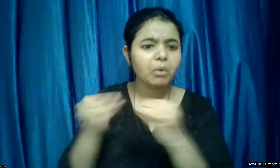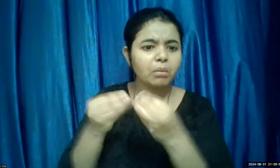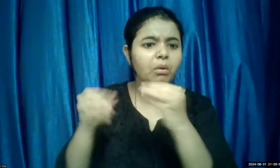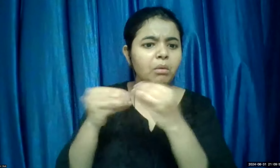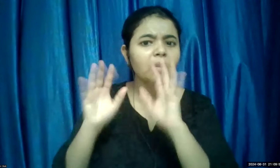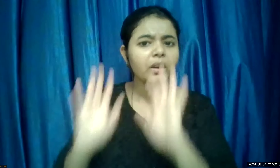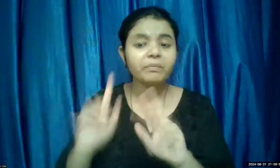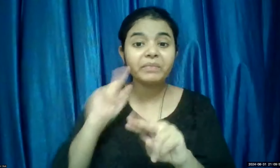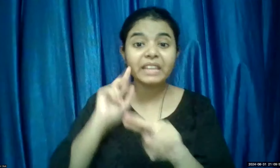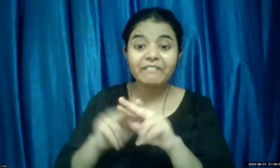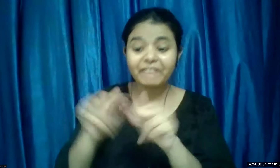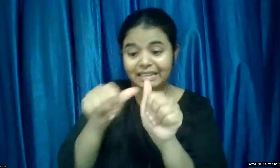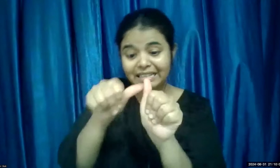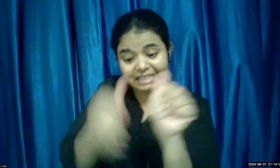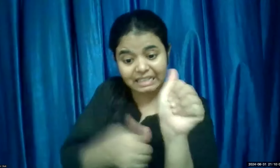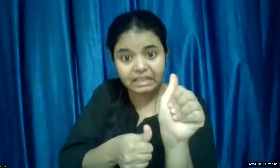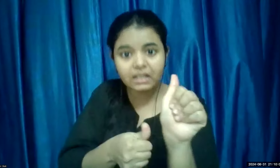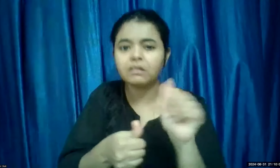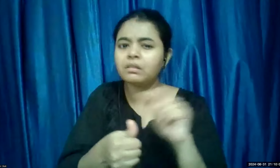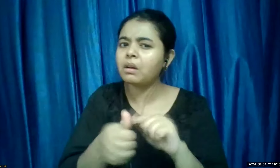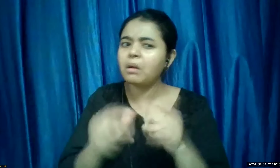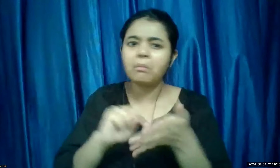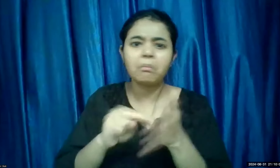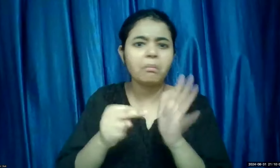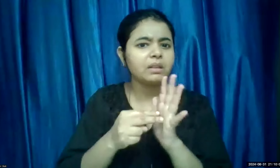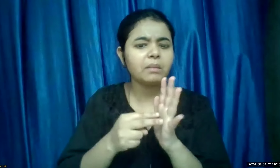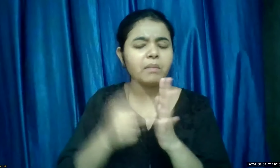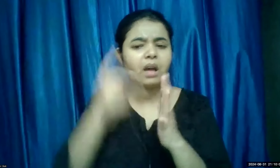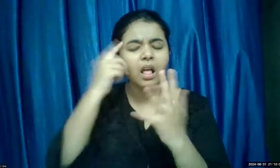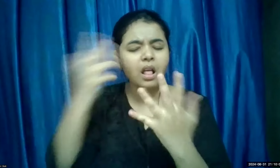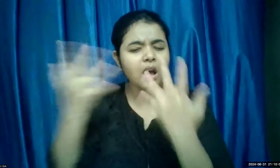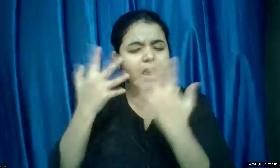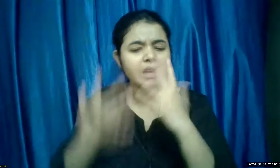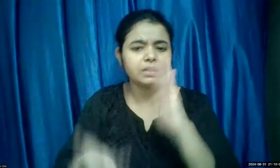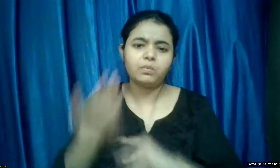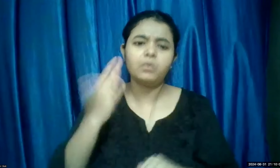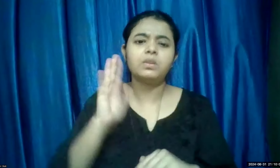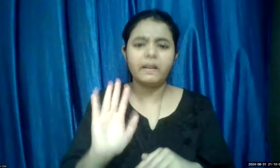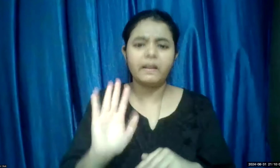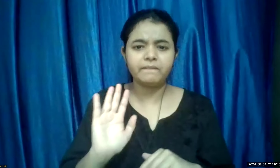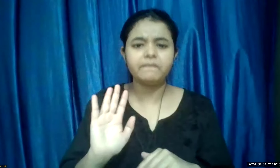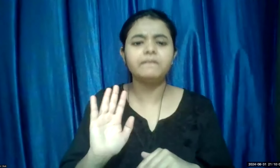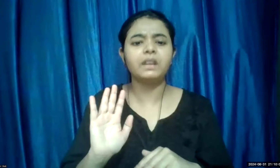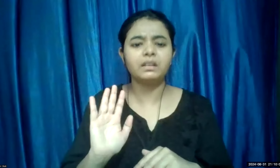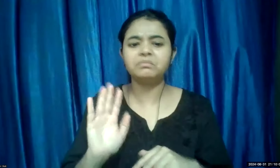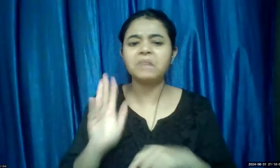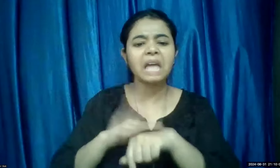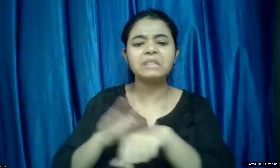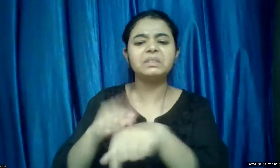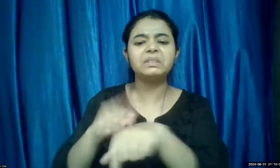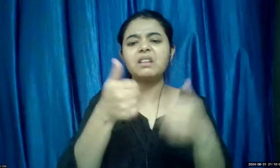काम करने का, किसी के अंदर काम करने का, किसी के अंडर काम करने का, वो अच्छा नहीं है।